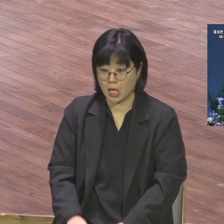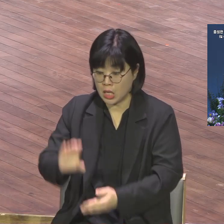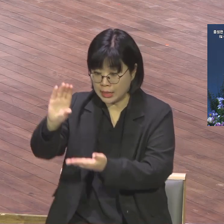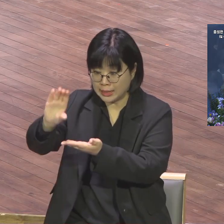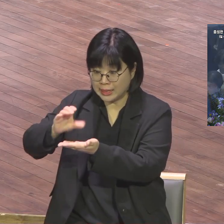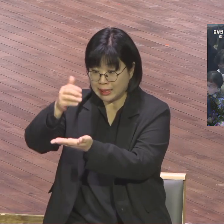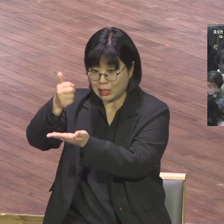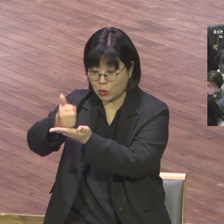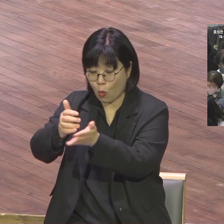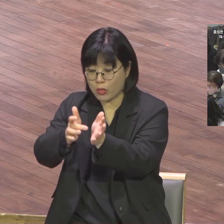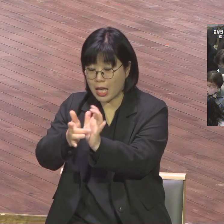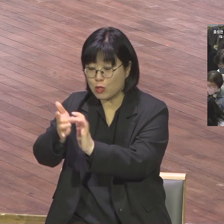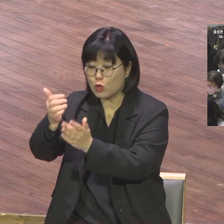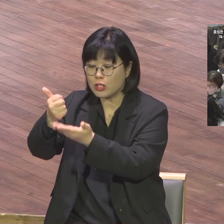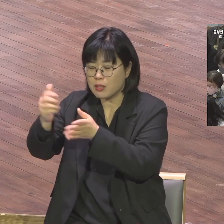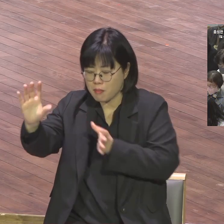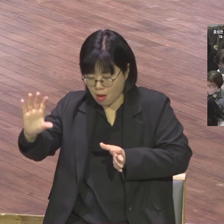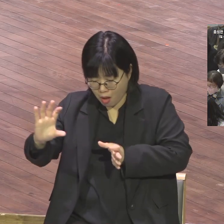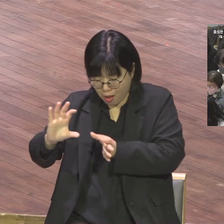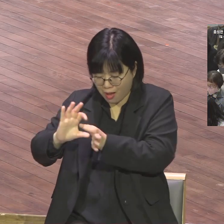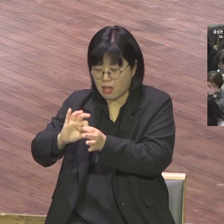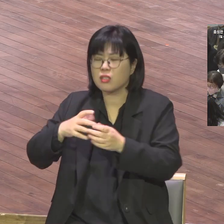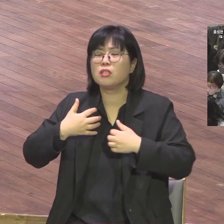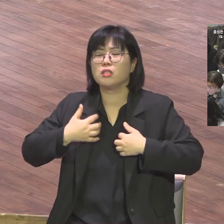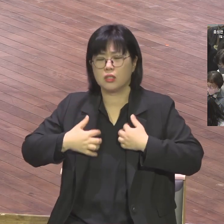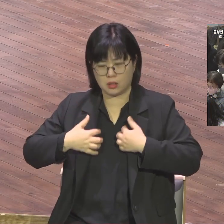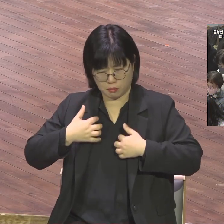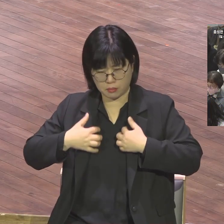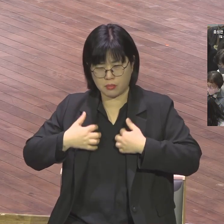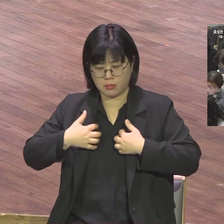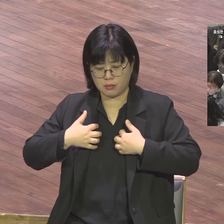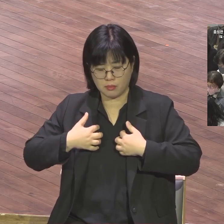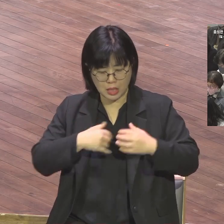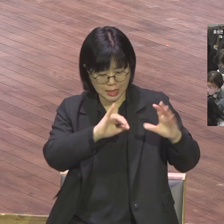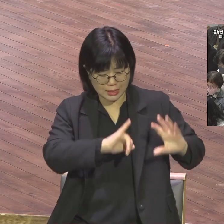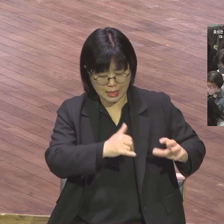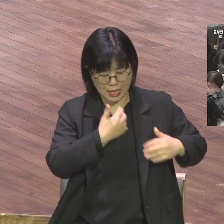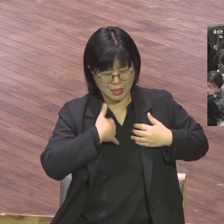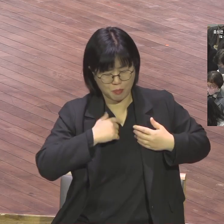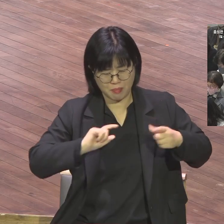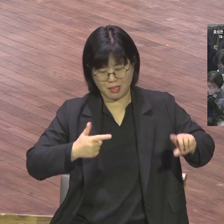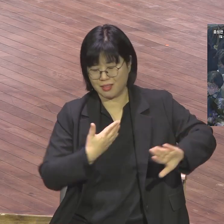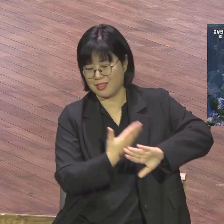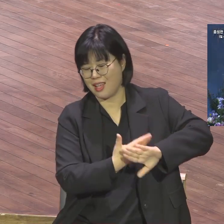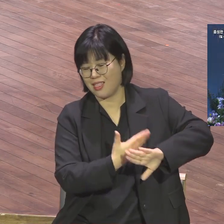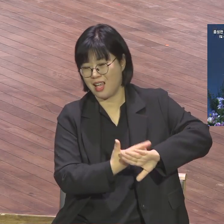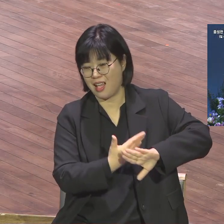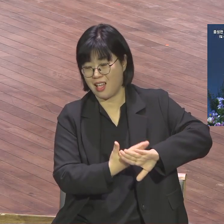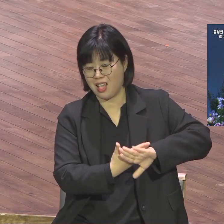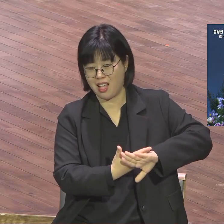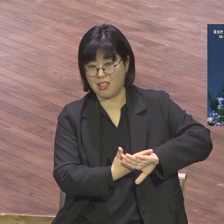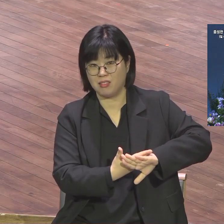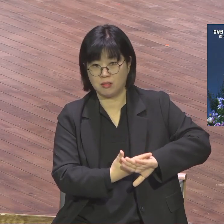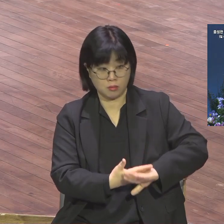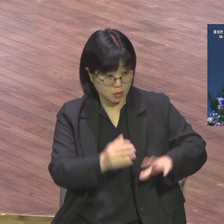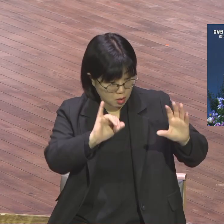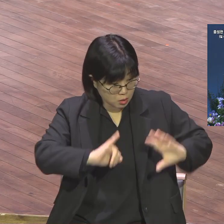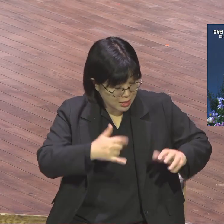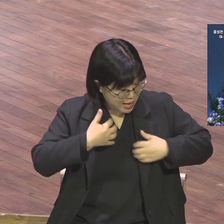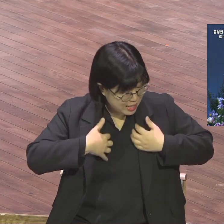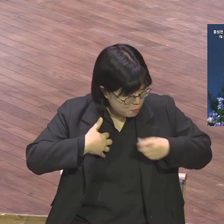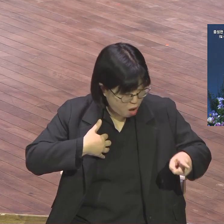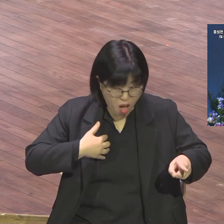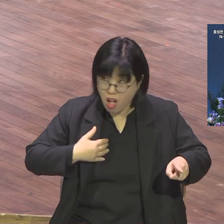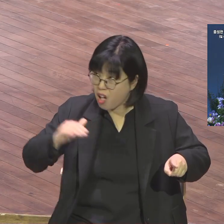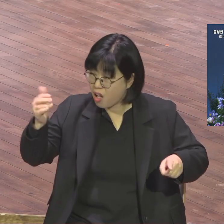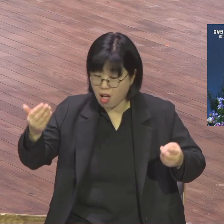있는 기쁨을 말한 것입니다. 그리스도 예수 안에 있는 자만 누리는 그 기쁨을 말하지요. 세상에는 없는 겁니다.